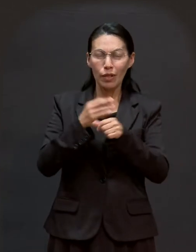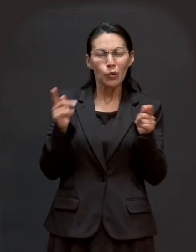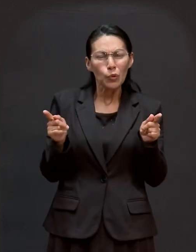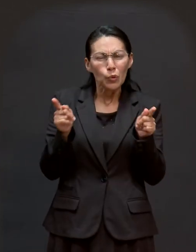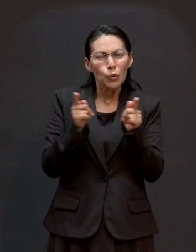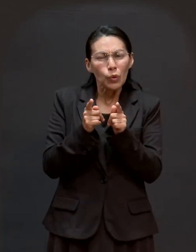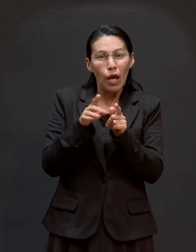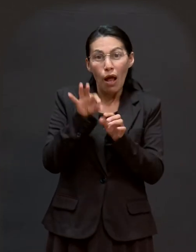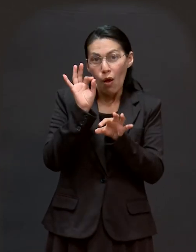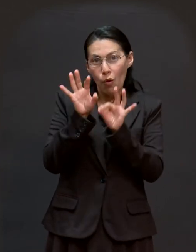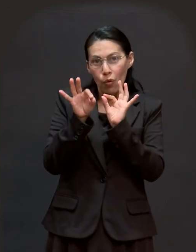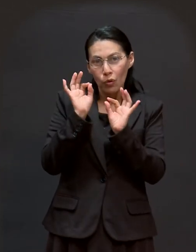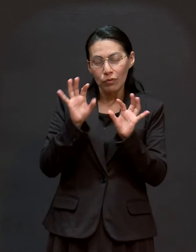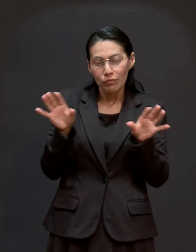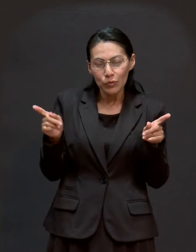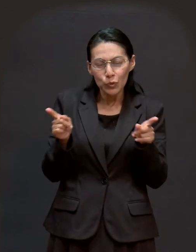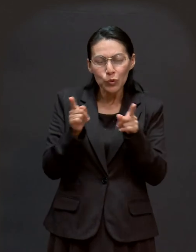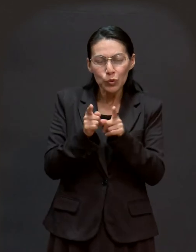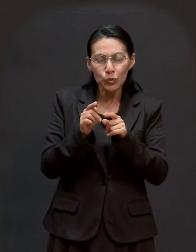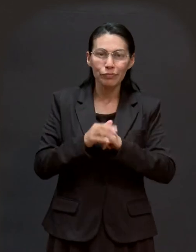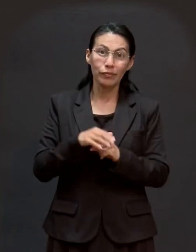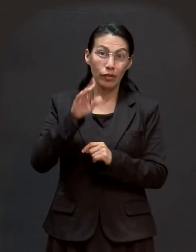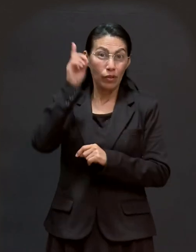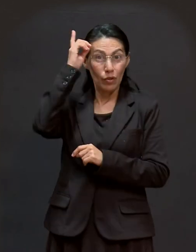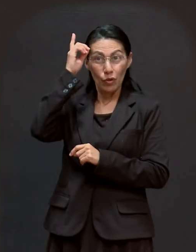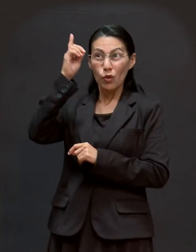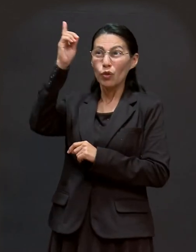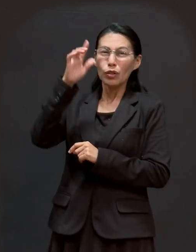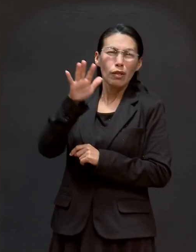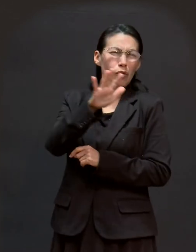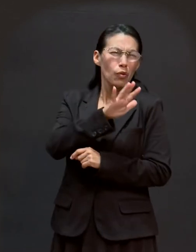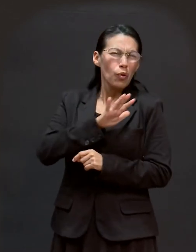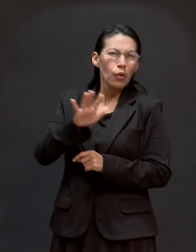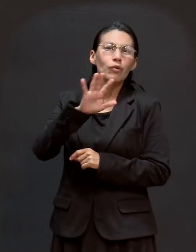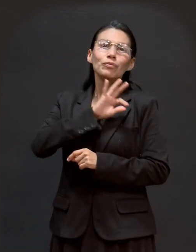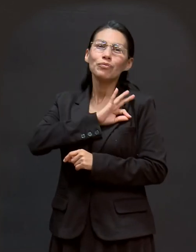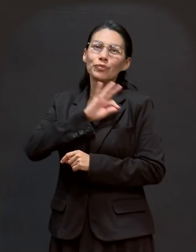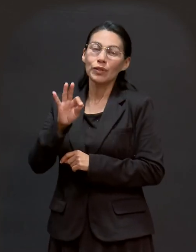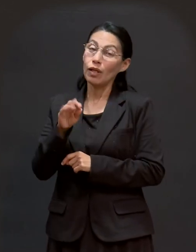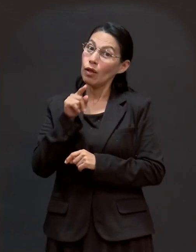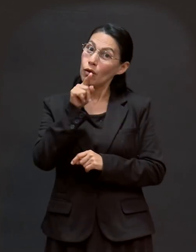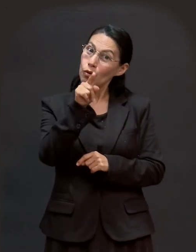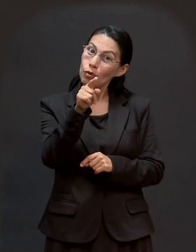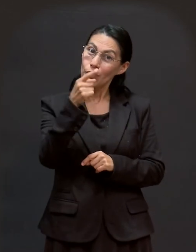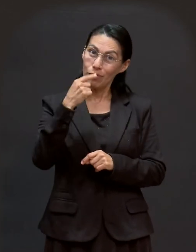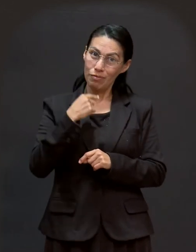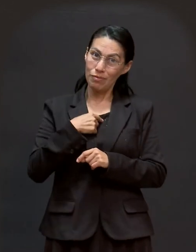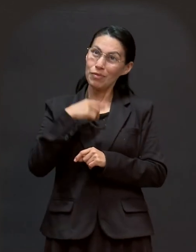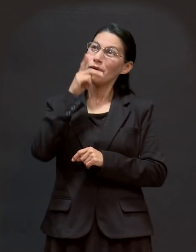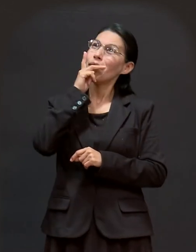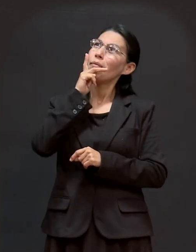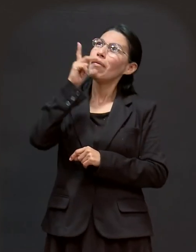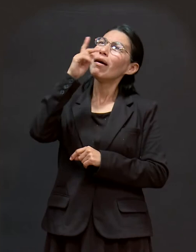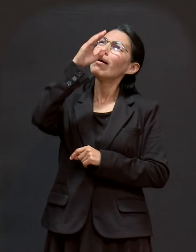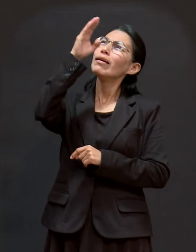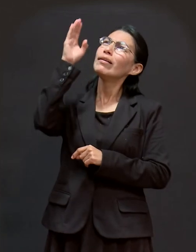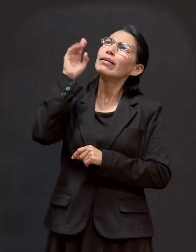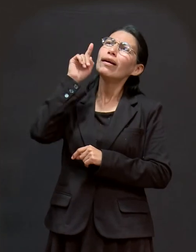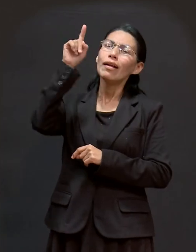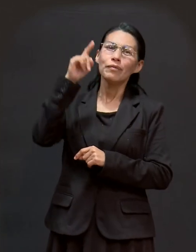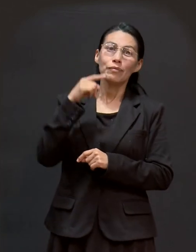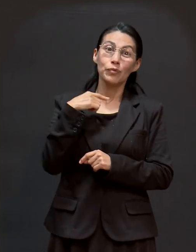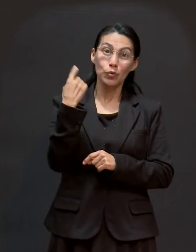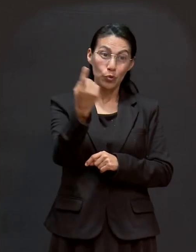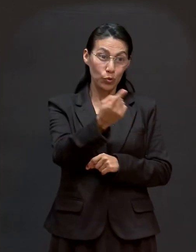brevemente del dios de lo imposible tu padre celestial mi padre celestial porque